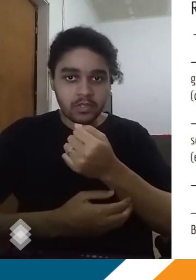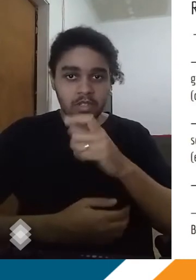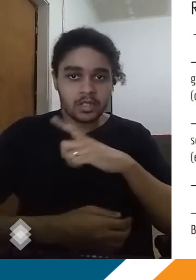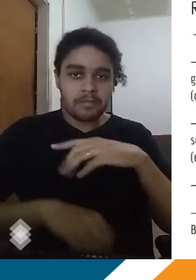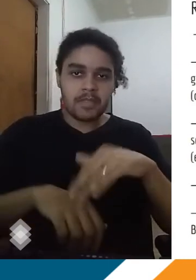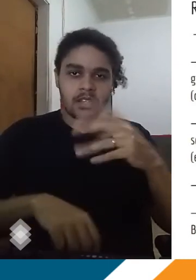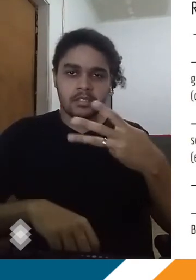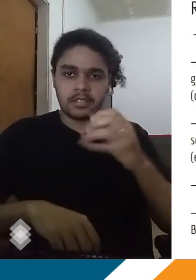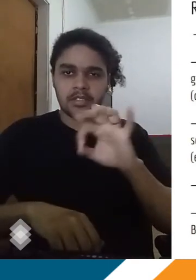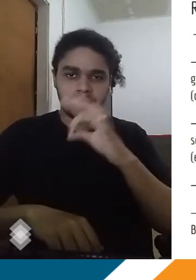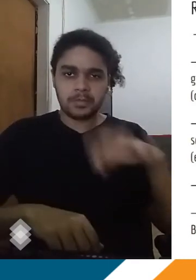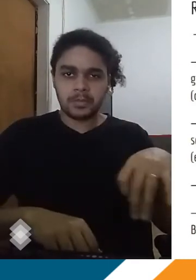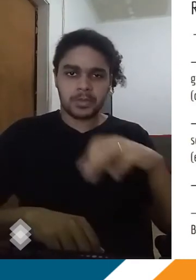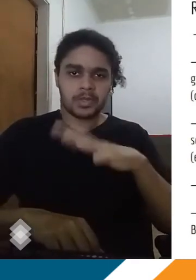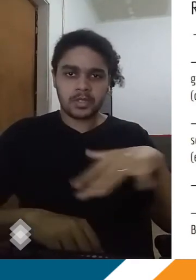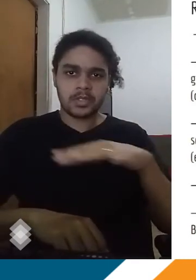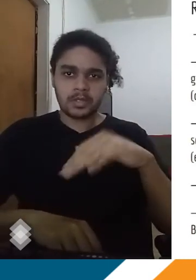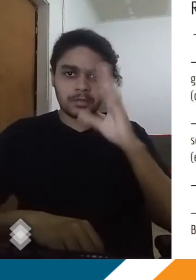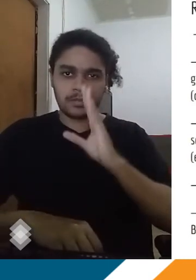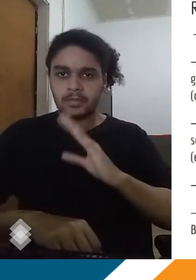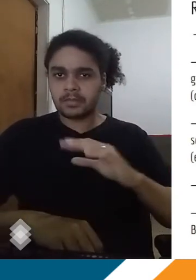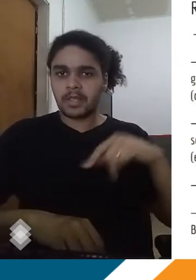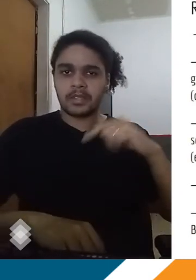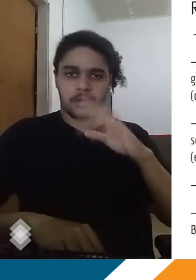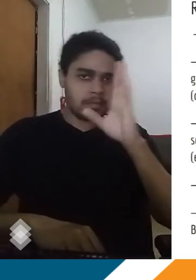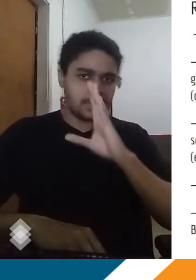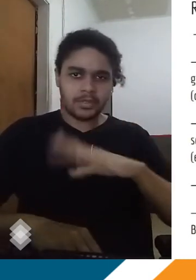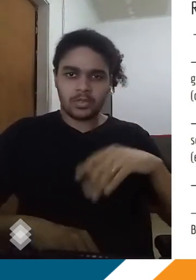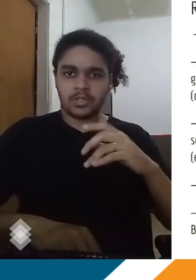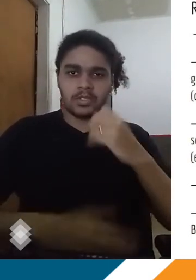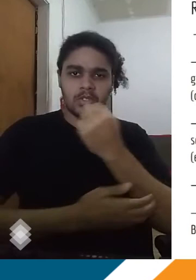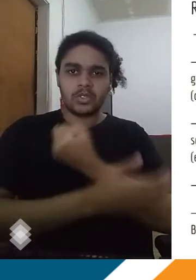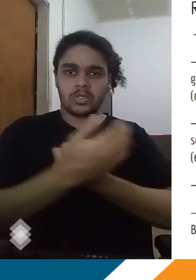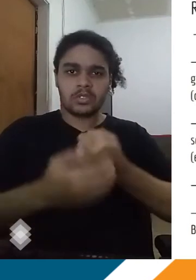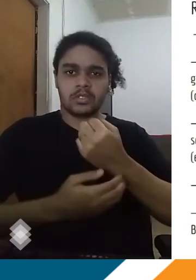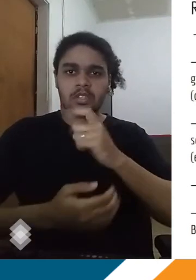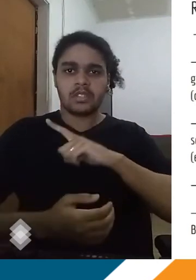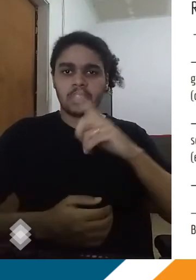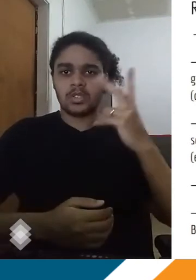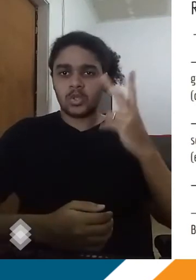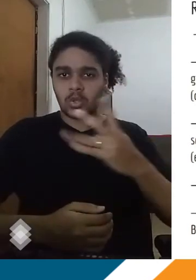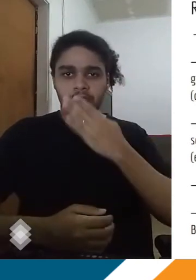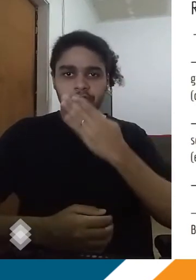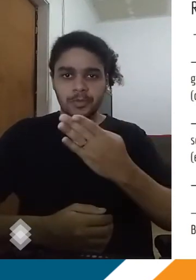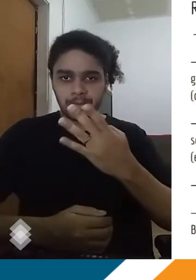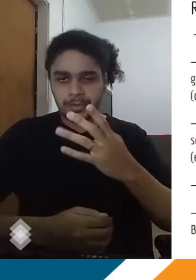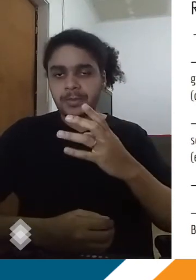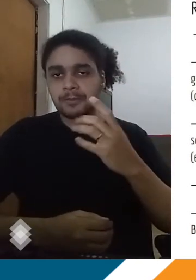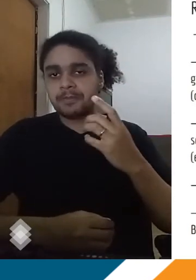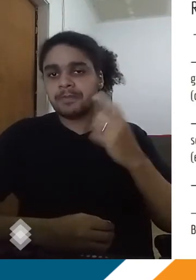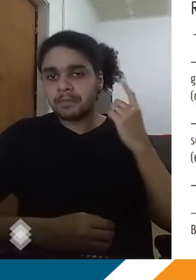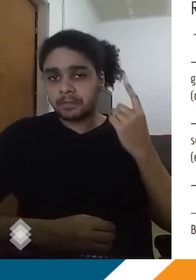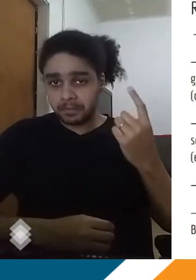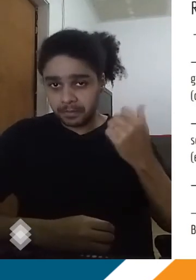Esses escudos cristalinos recobrem mais de 30% do território brasileiro. No Brasil, esses escudos cristalinos se dividem em